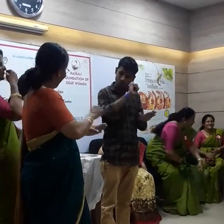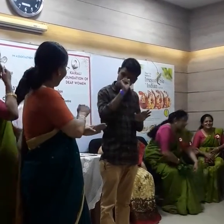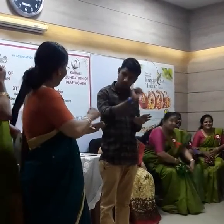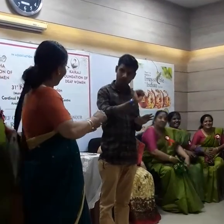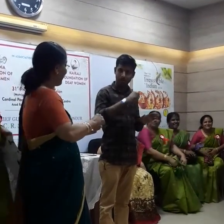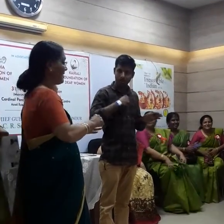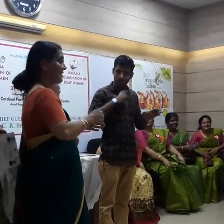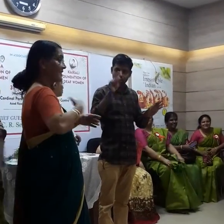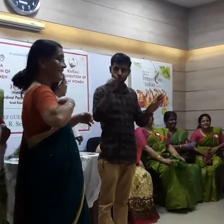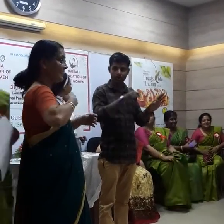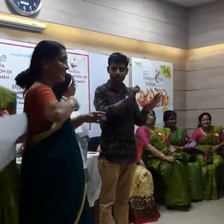നെയ്ത്തും ഉണ്ട്.